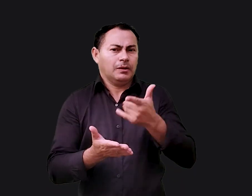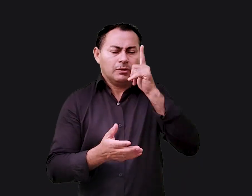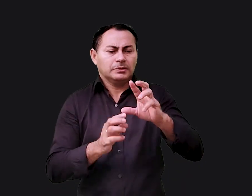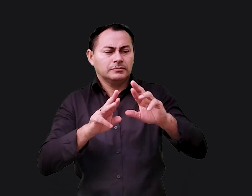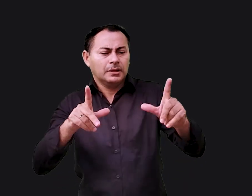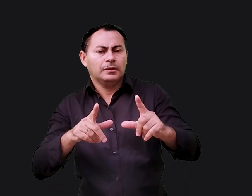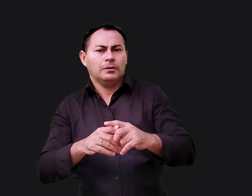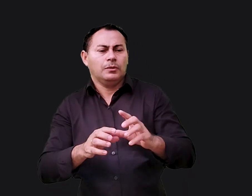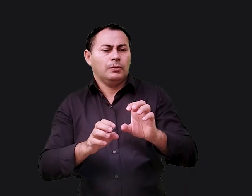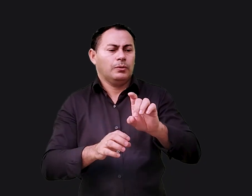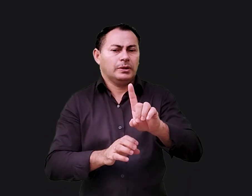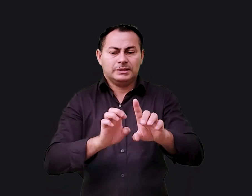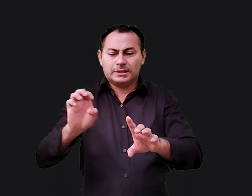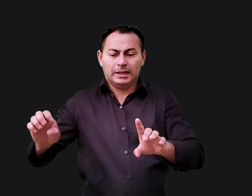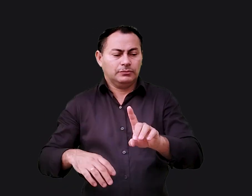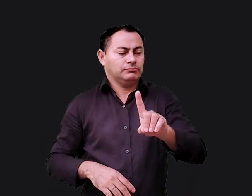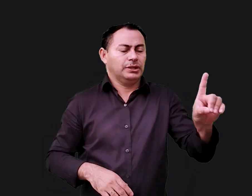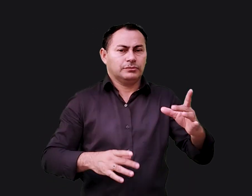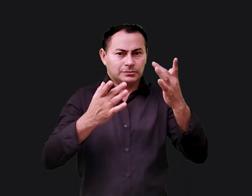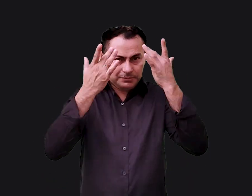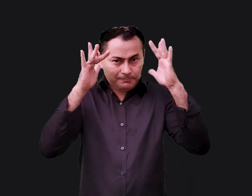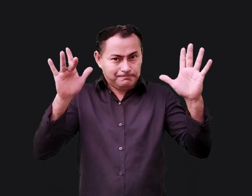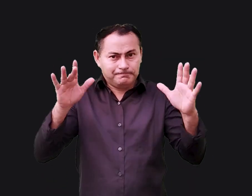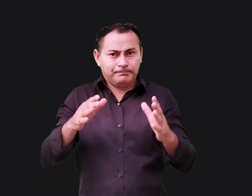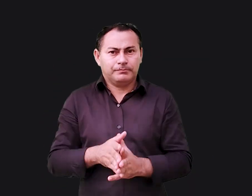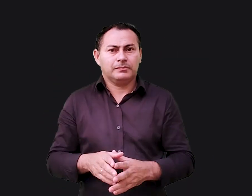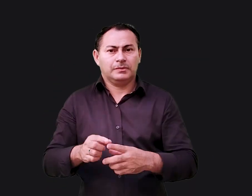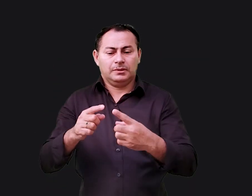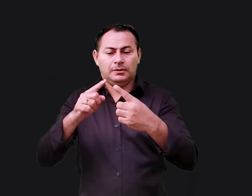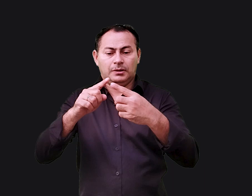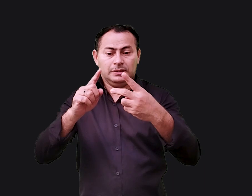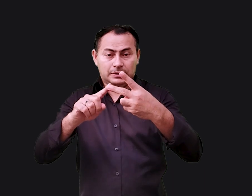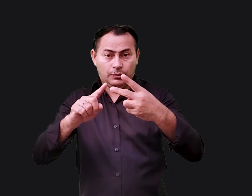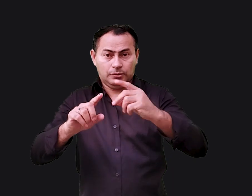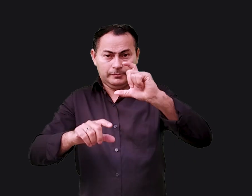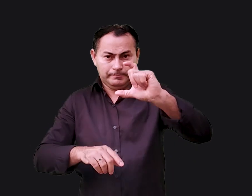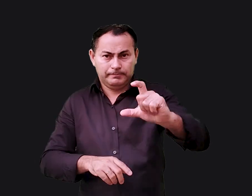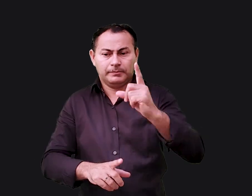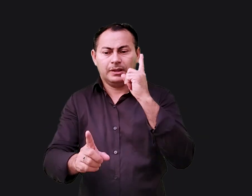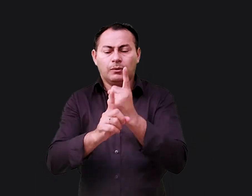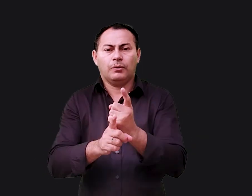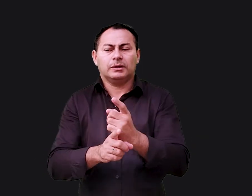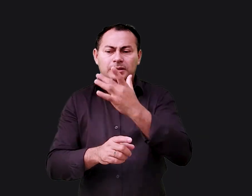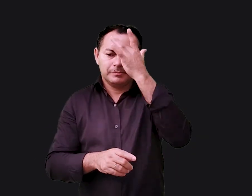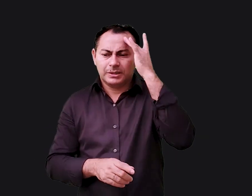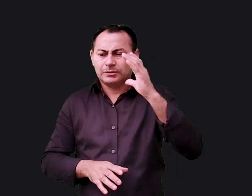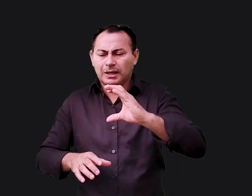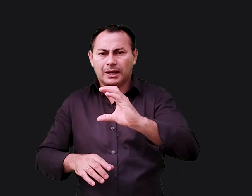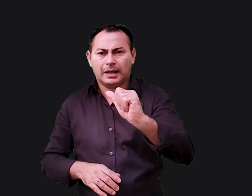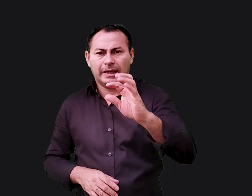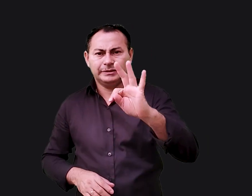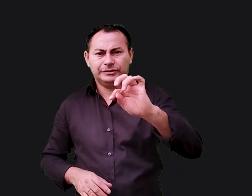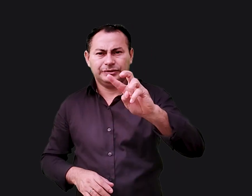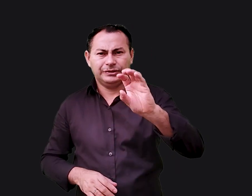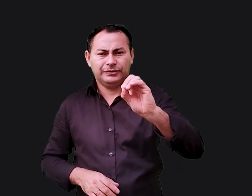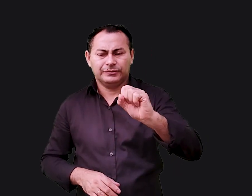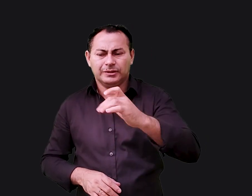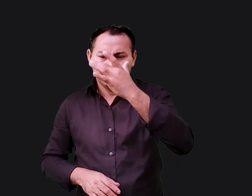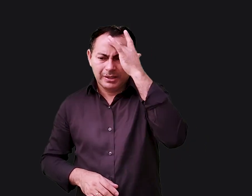e nem consegue distinguir o esquerdo do direito no segundo parágrafo você encontra os cativos Muitas